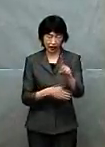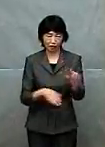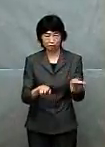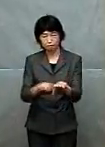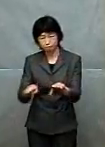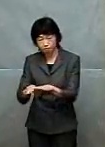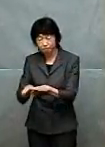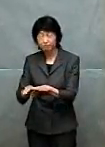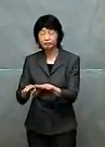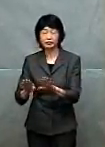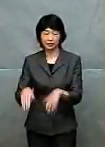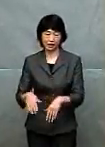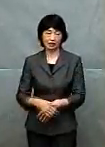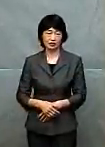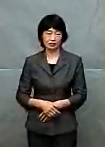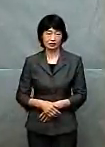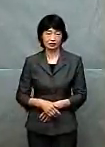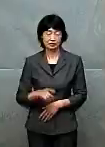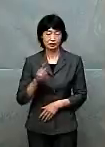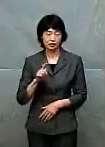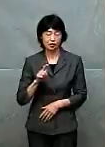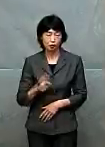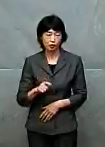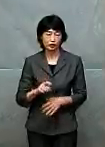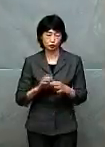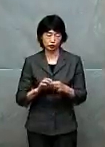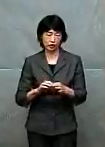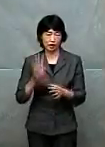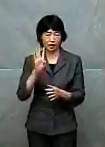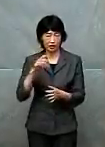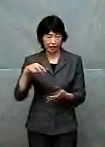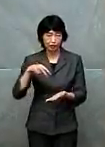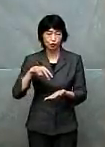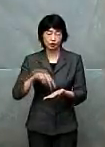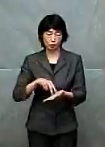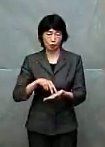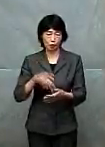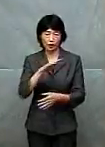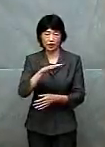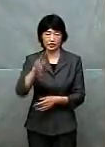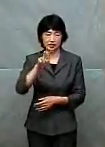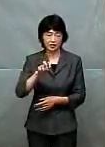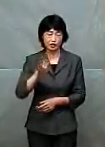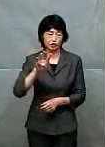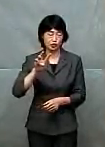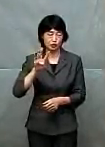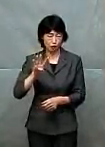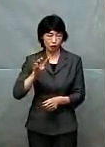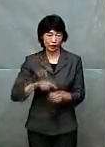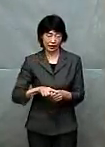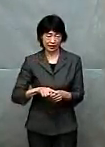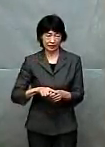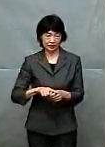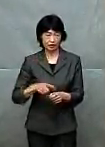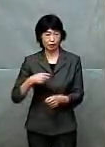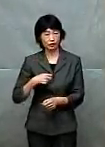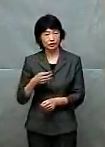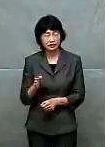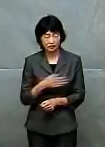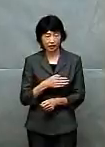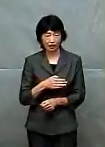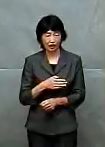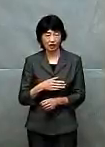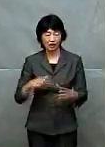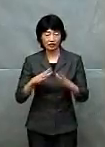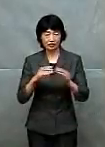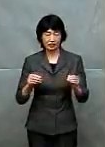ました。このことについて、検討しまして、平成24年に、私から日本